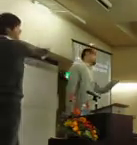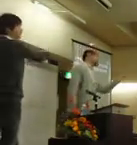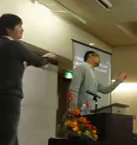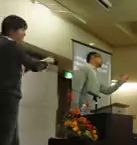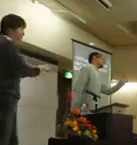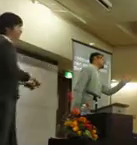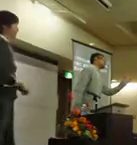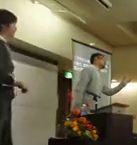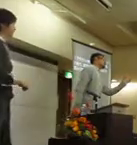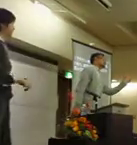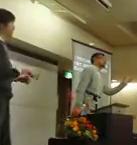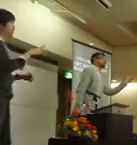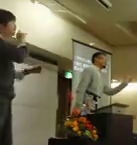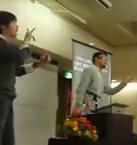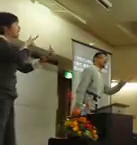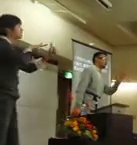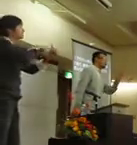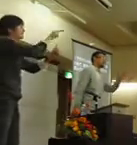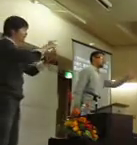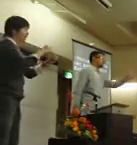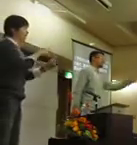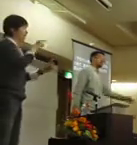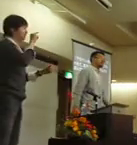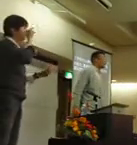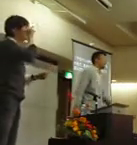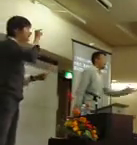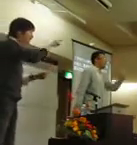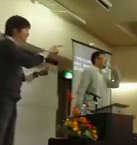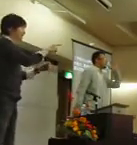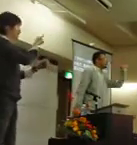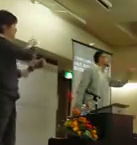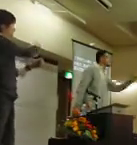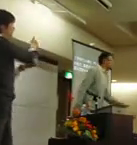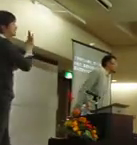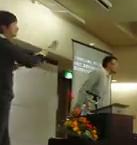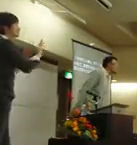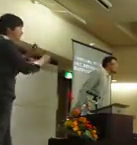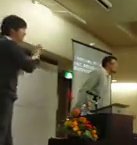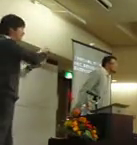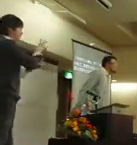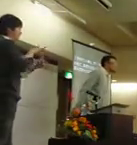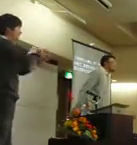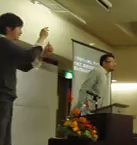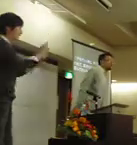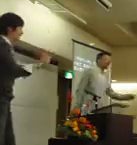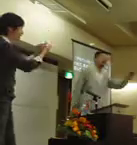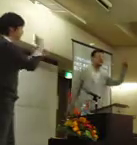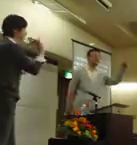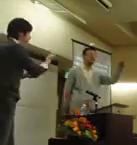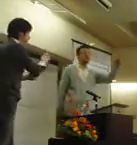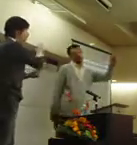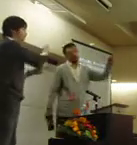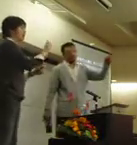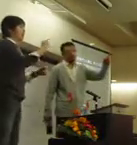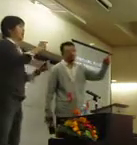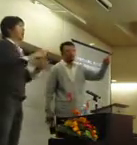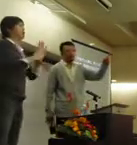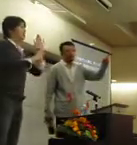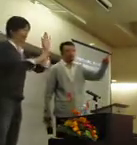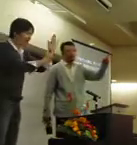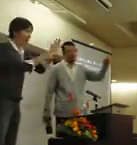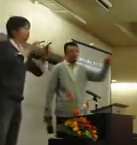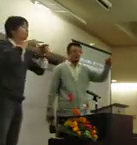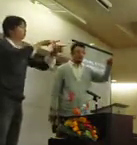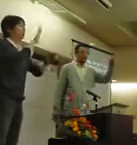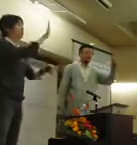じゃあなんで死刑が廃止なんです、なんであなたは進藤先生は反対なんですか。明確な私の答えがあります